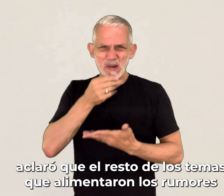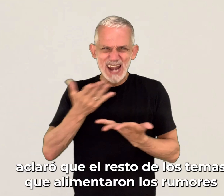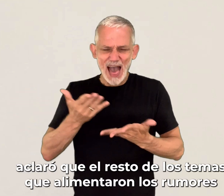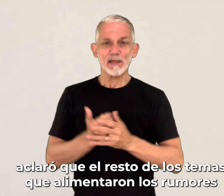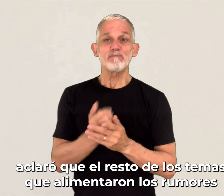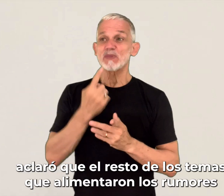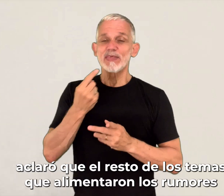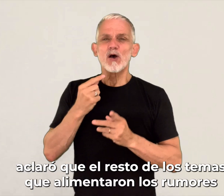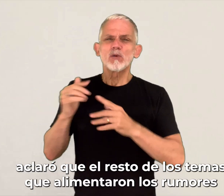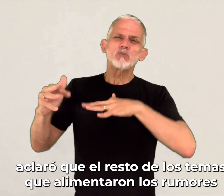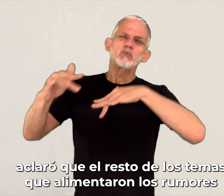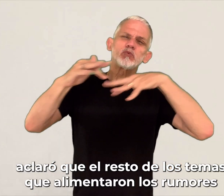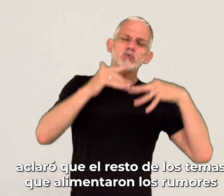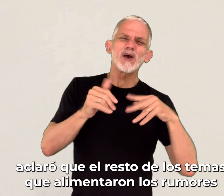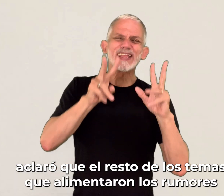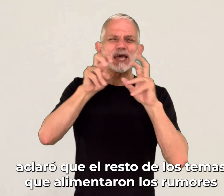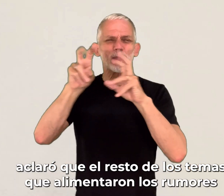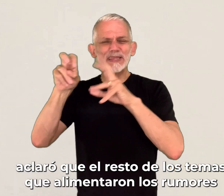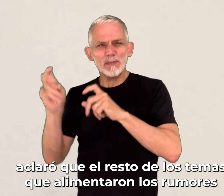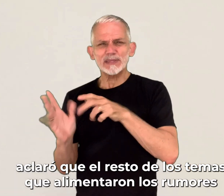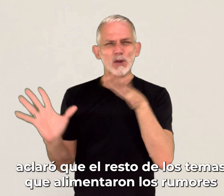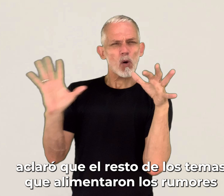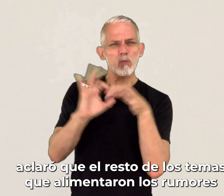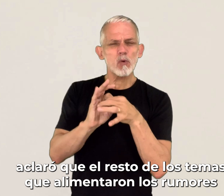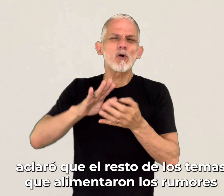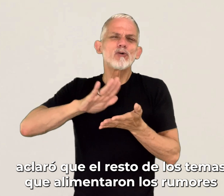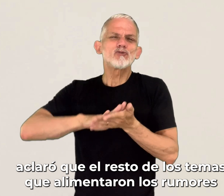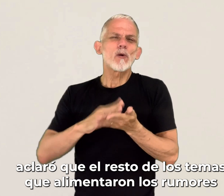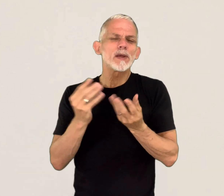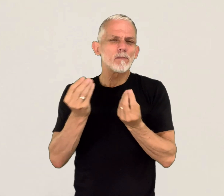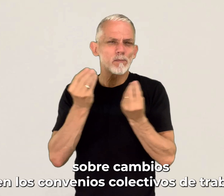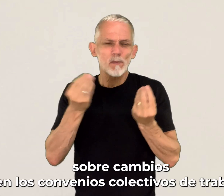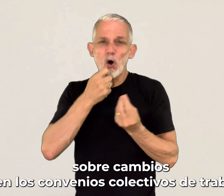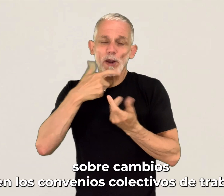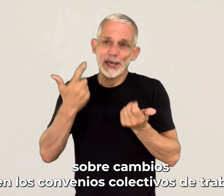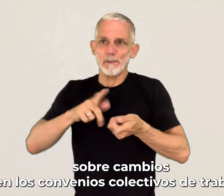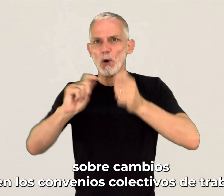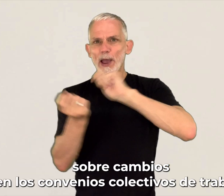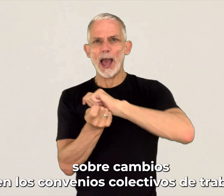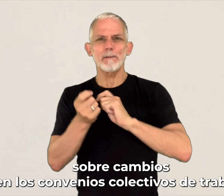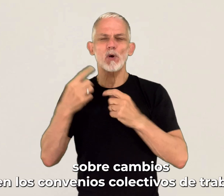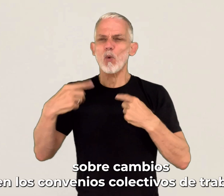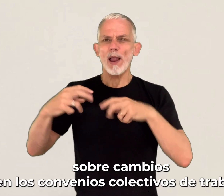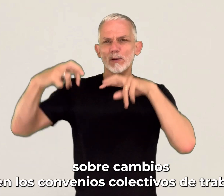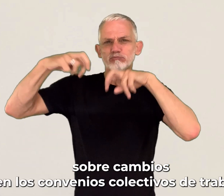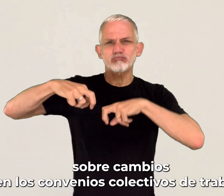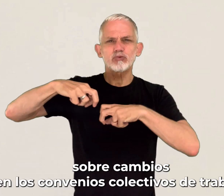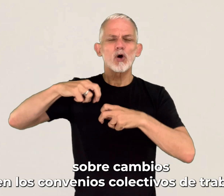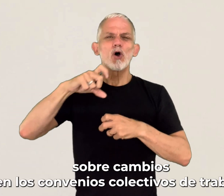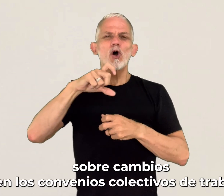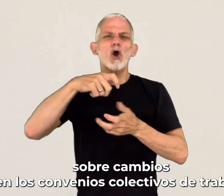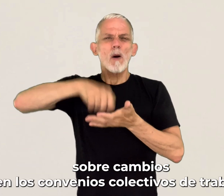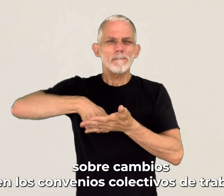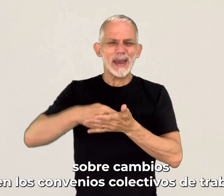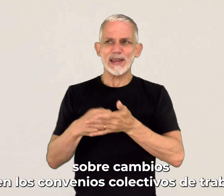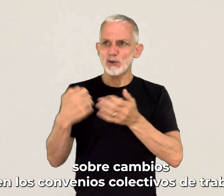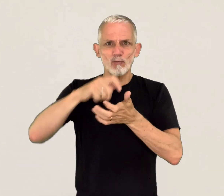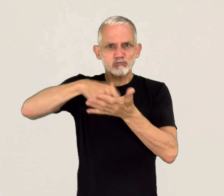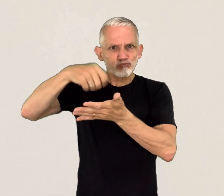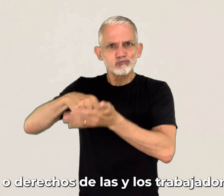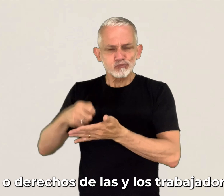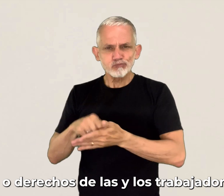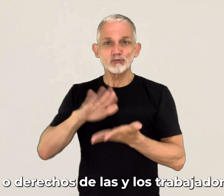aclaró que el resto de los temas que alimentaron los rumores sobre cambios en los convenios colectivos de